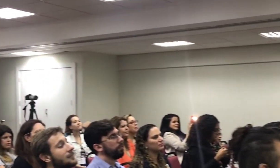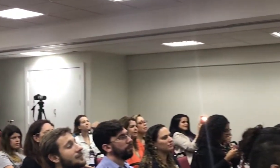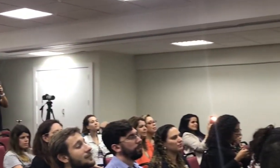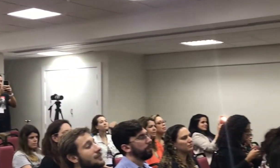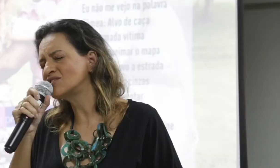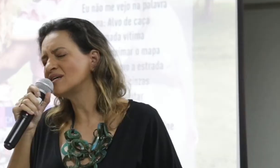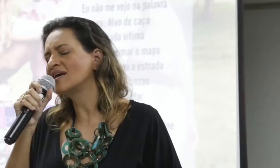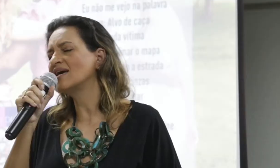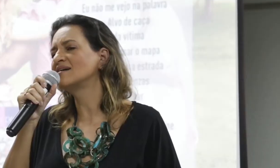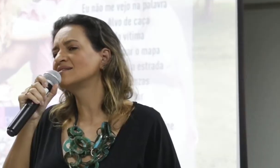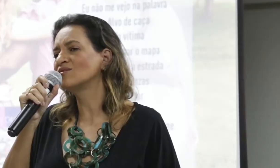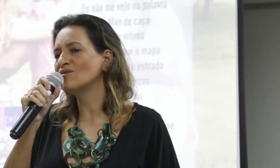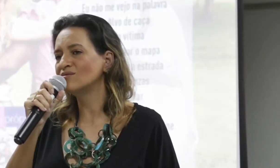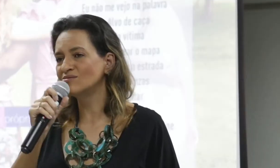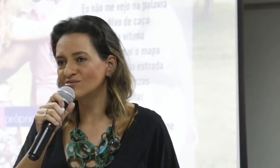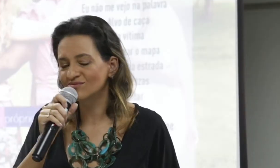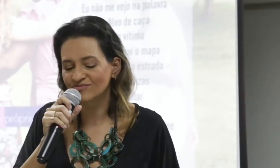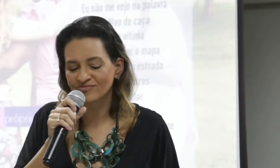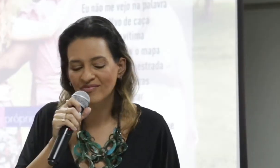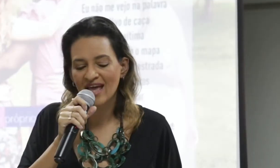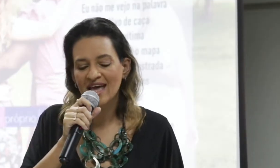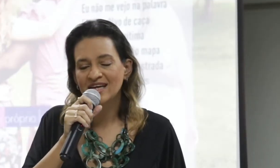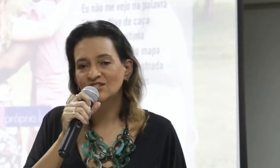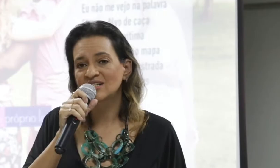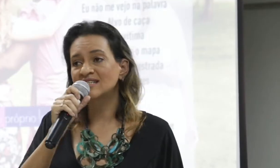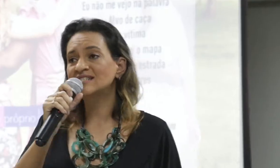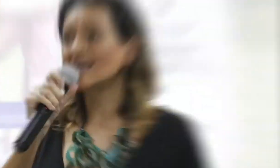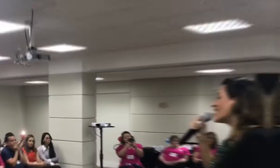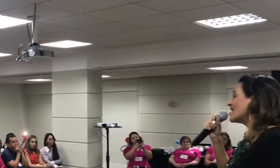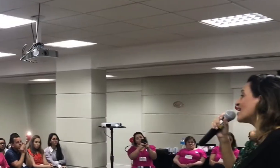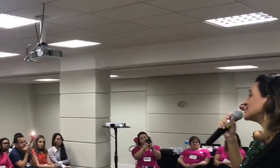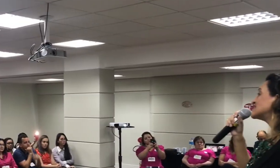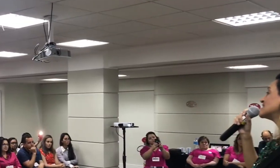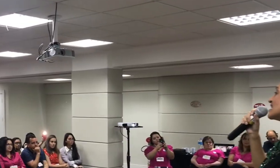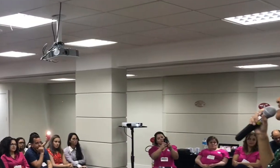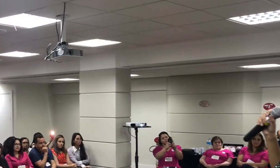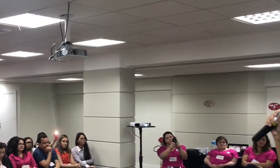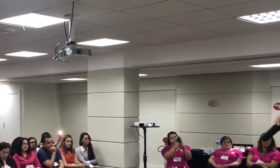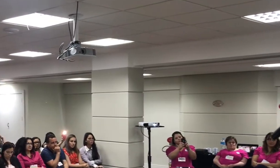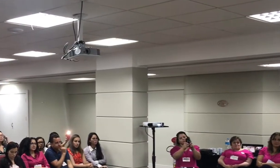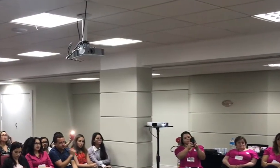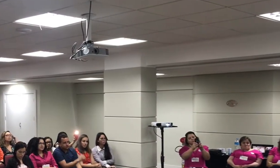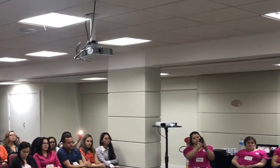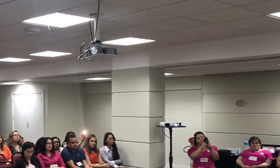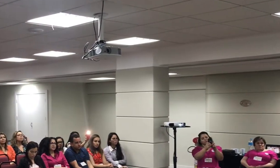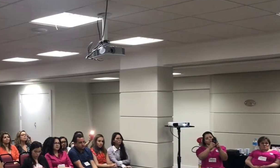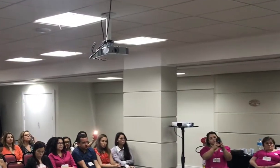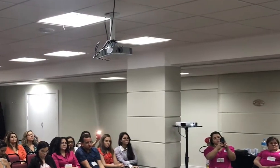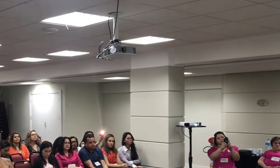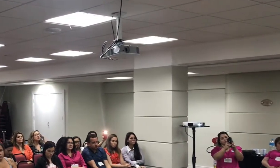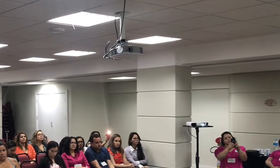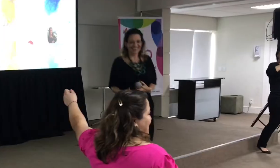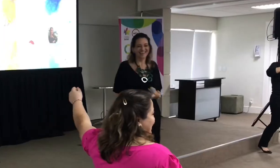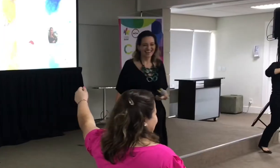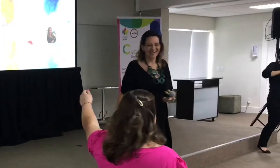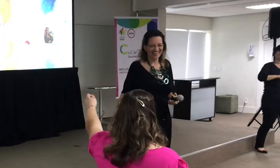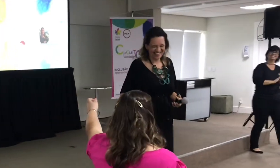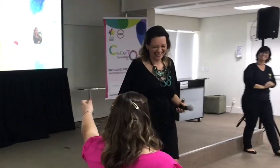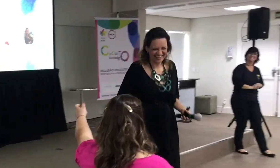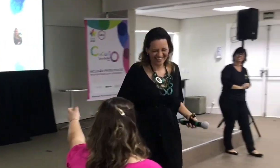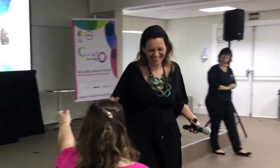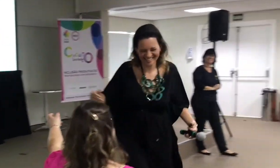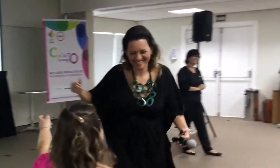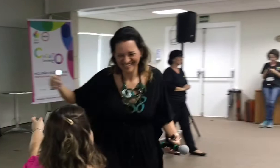Já que tanta falta ela te faz. Eu lembro dela que sofria ao